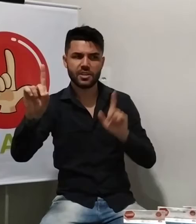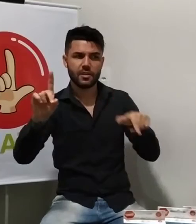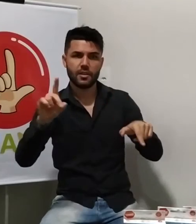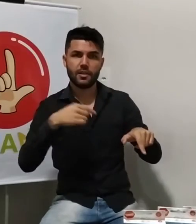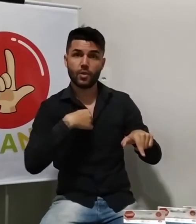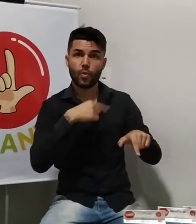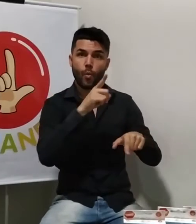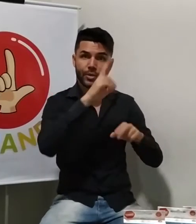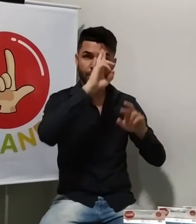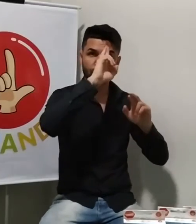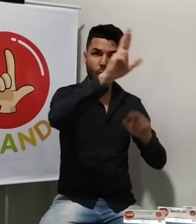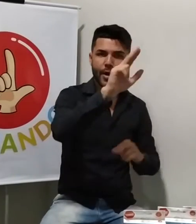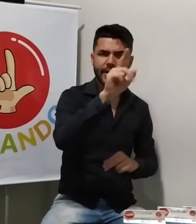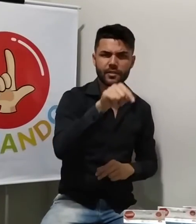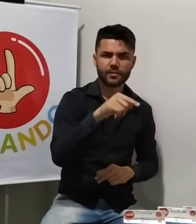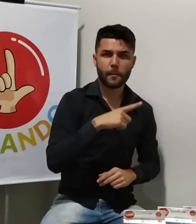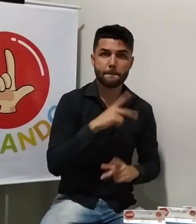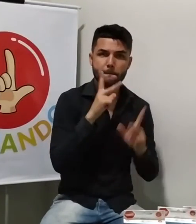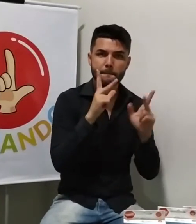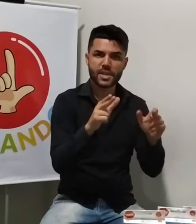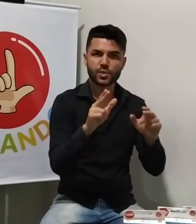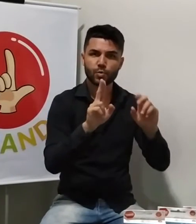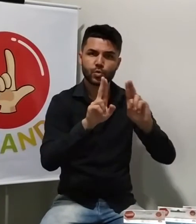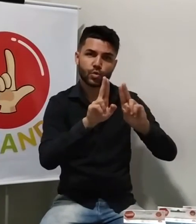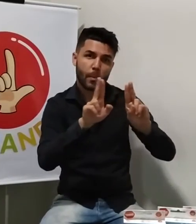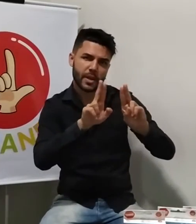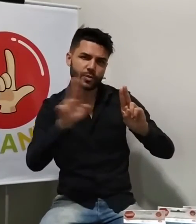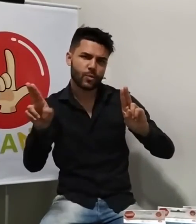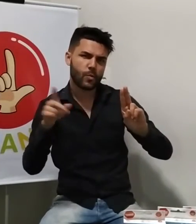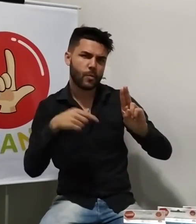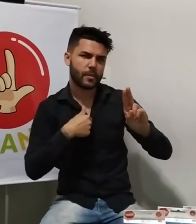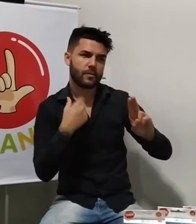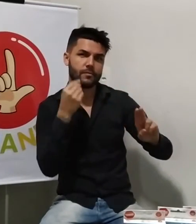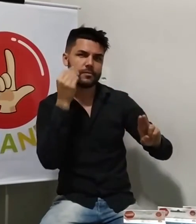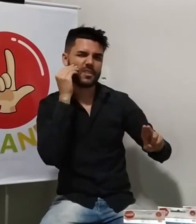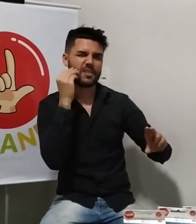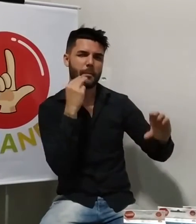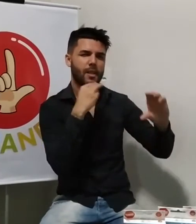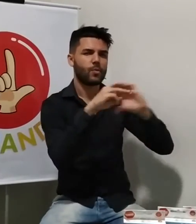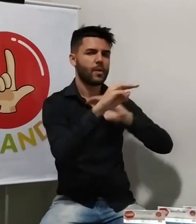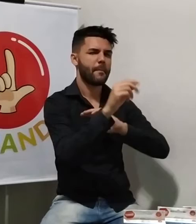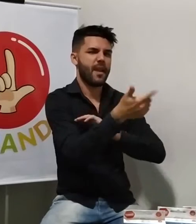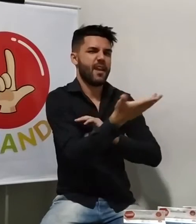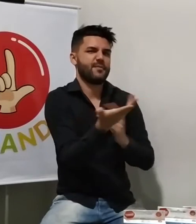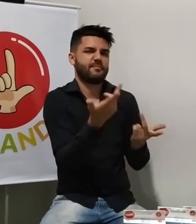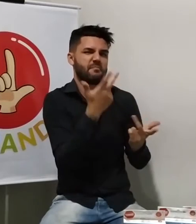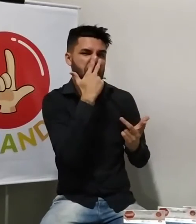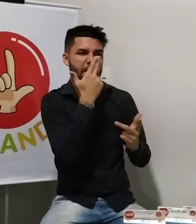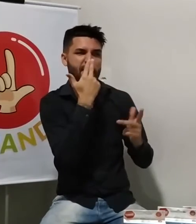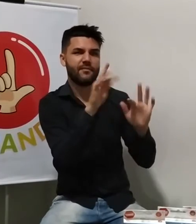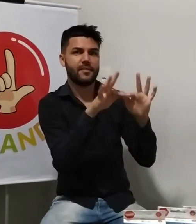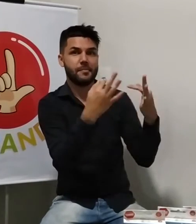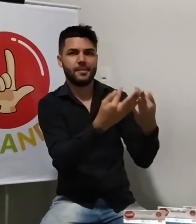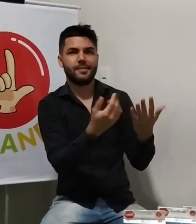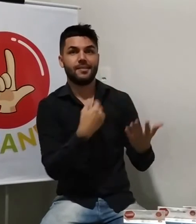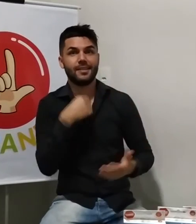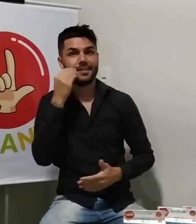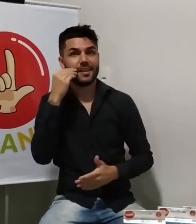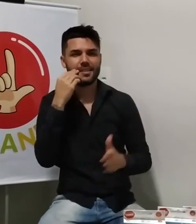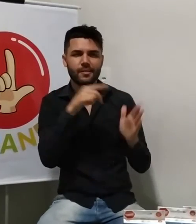Mas eu não cuido disso, eu cuido da parte internacional do grupo e tal, vou te apresentar pra quem cuida. E me apresentou pra Lisbeth, que era diretora de